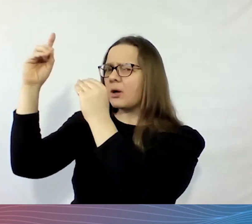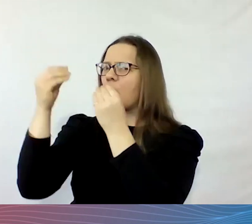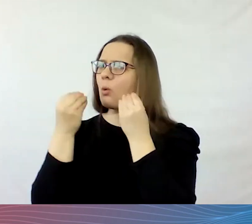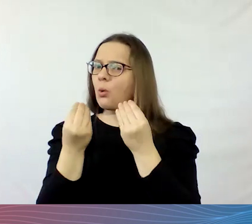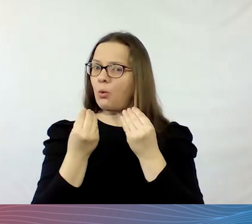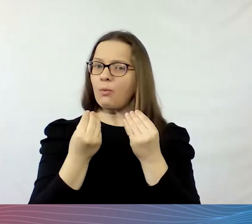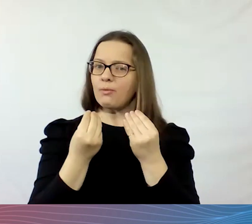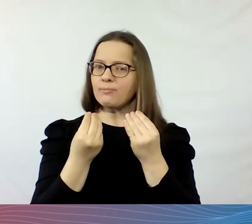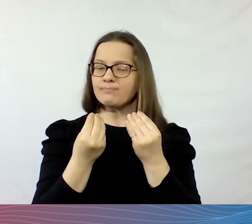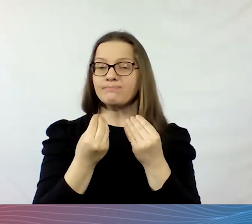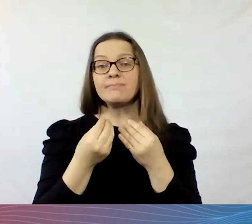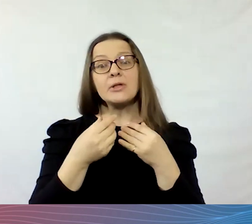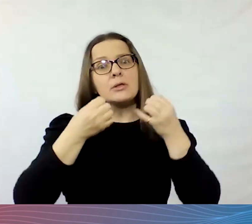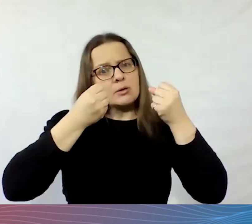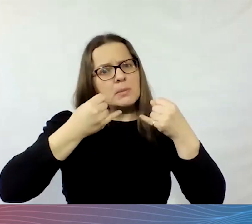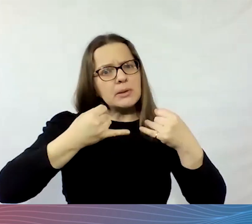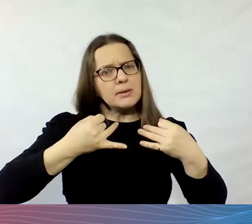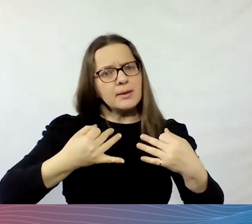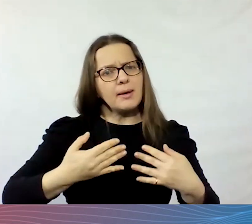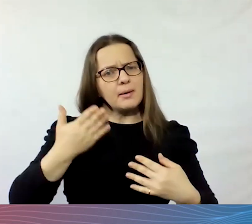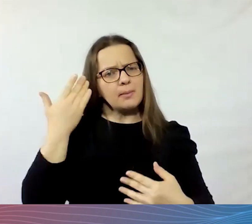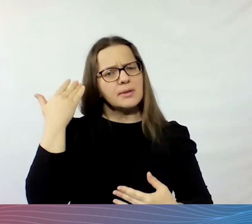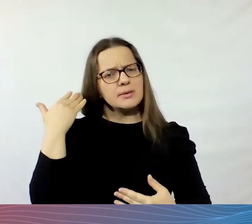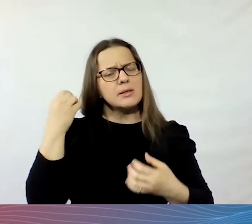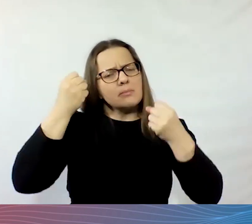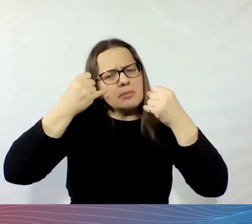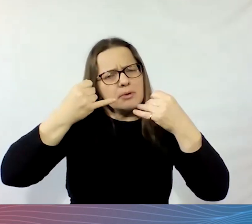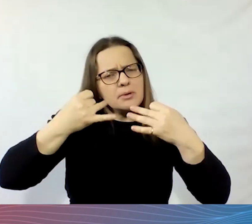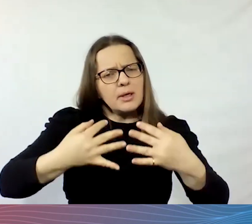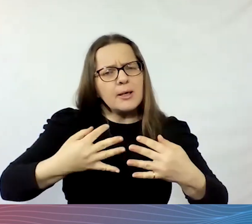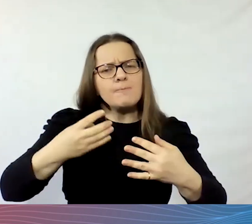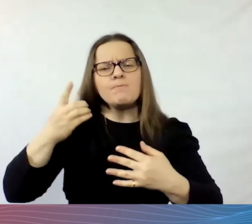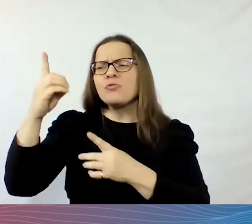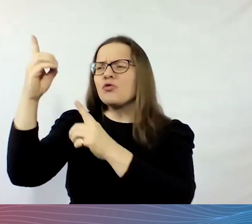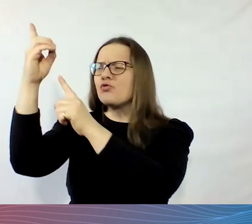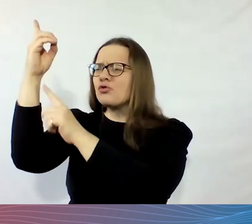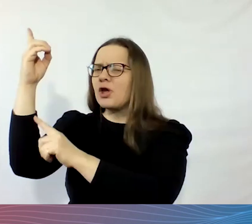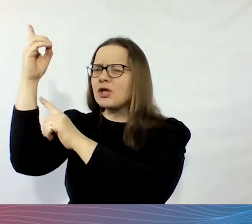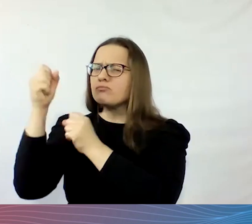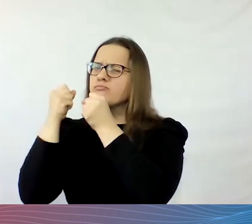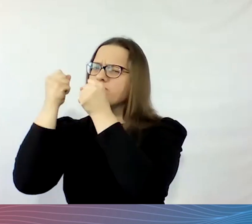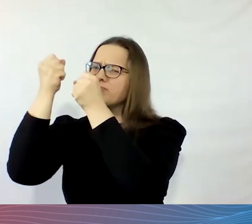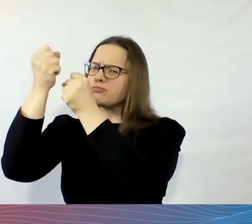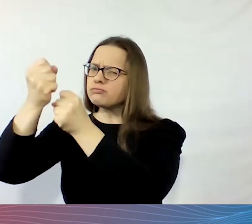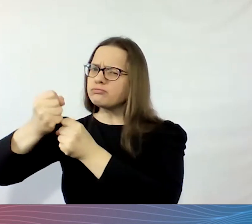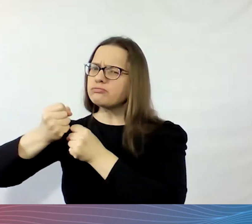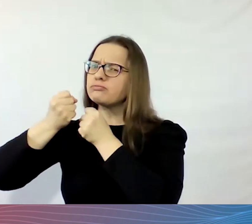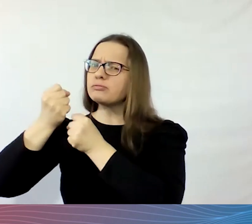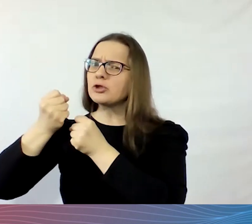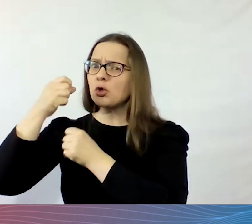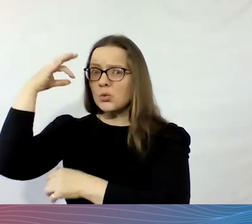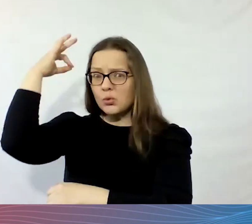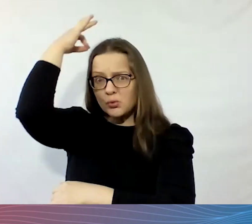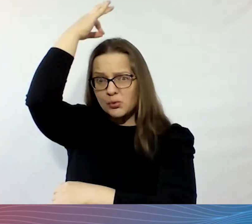é muito grande para fazer esse trabalho. Mas ele é muito grande porque o Espírito tem a eficácia